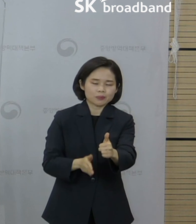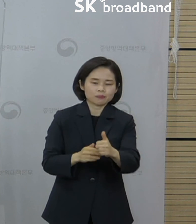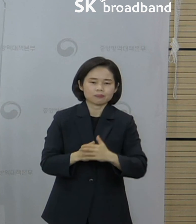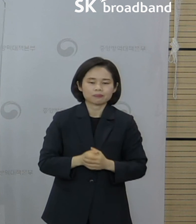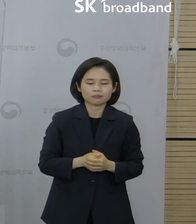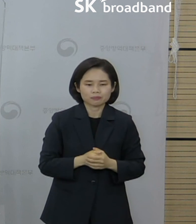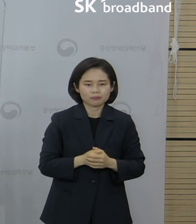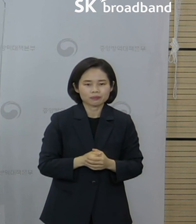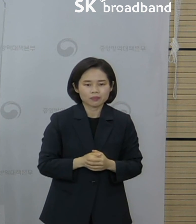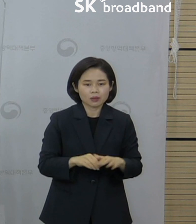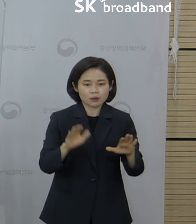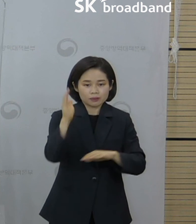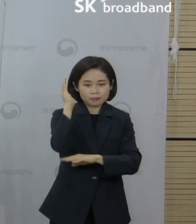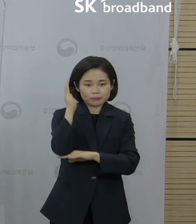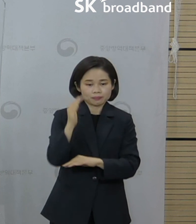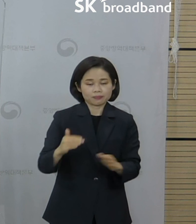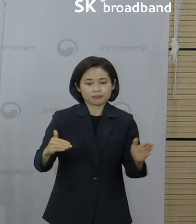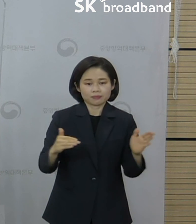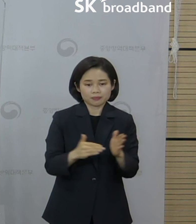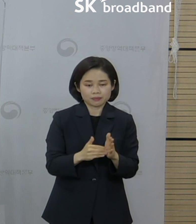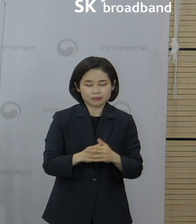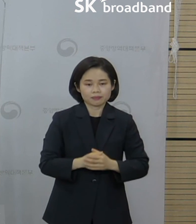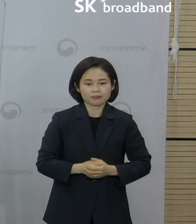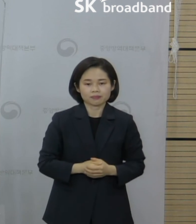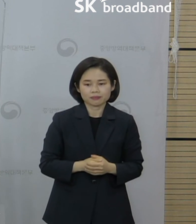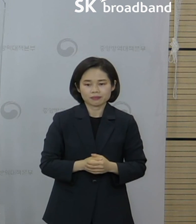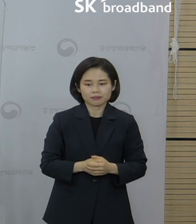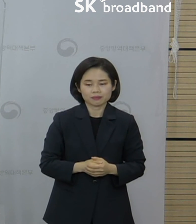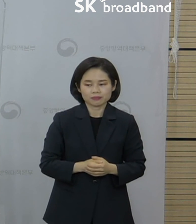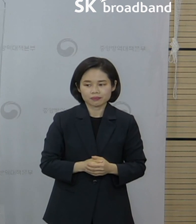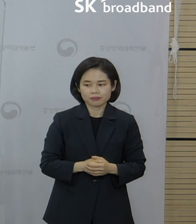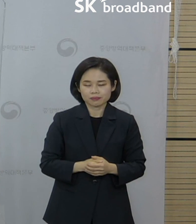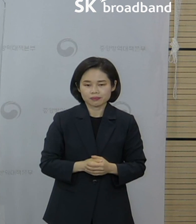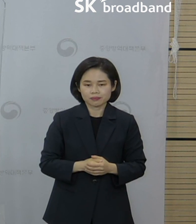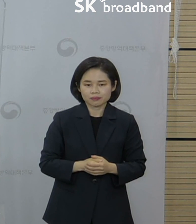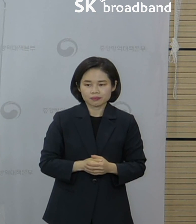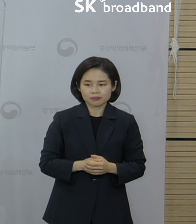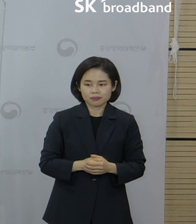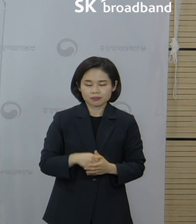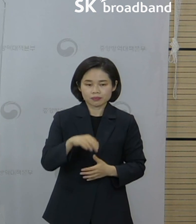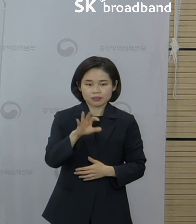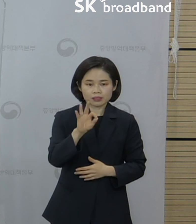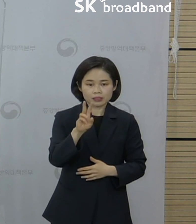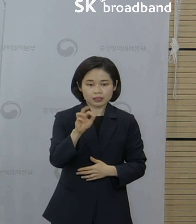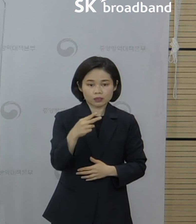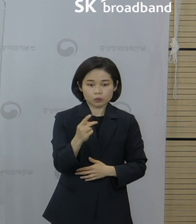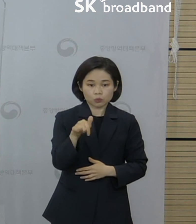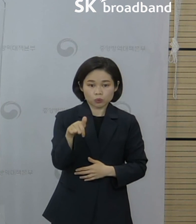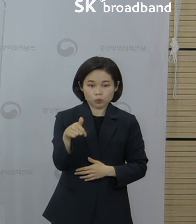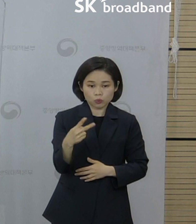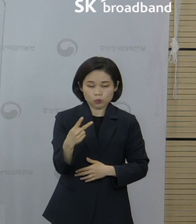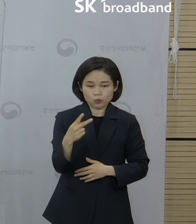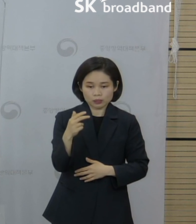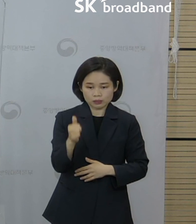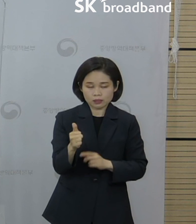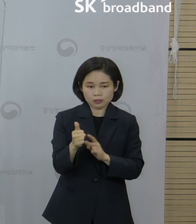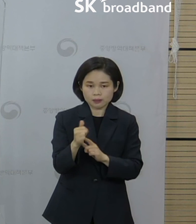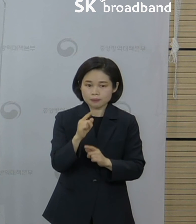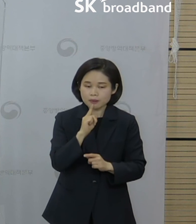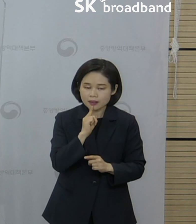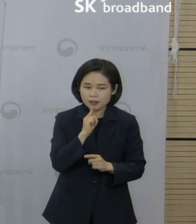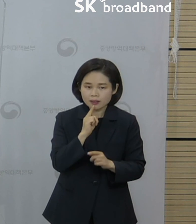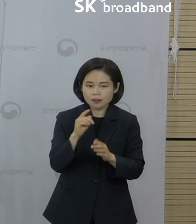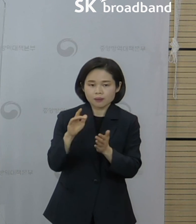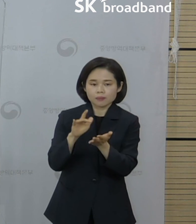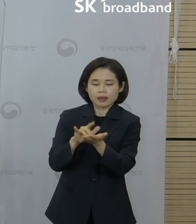강조드리면서 오늘 마치겠습니다. 네, 양동규 반장이 오늘 설명했던 백신 도입 일정에 대해서는 저희가